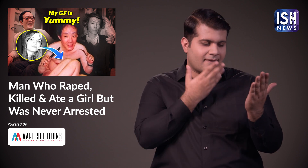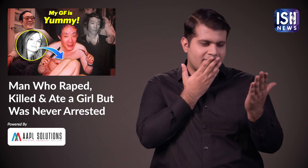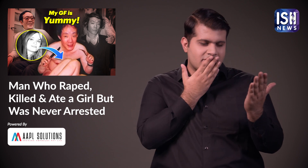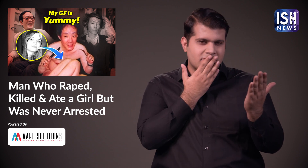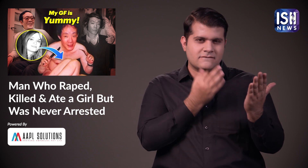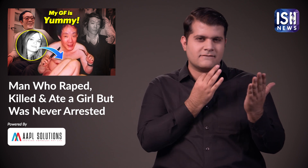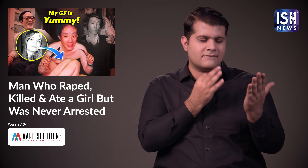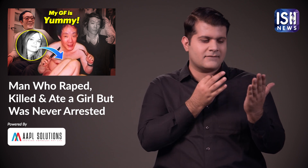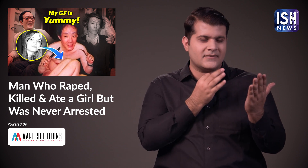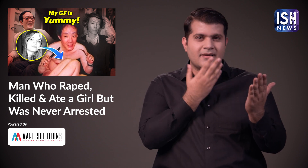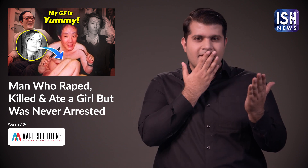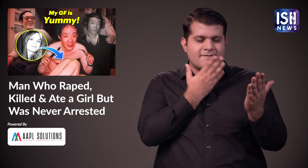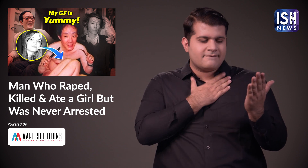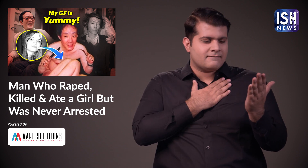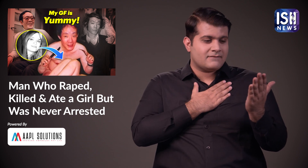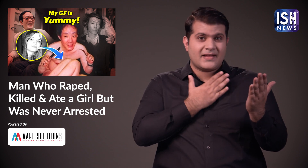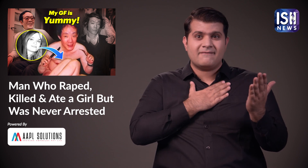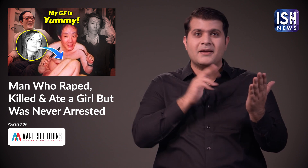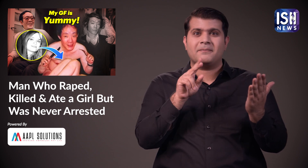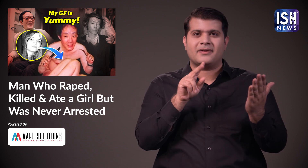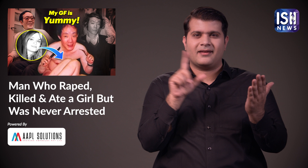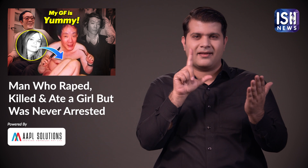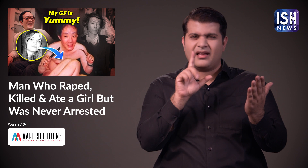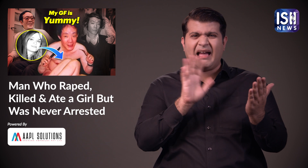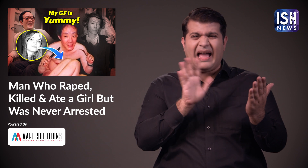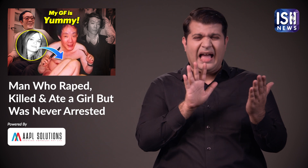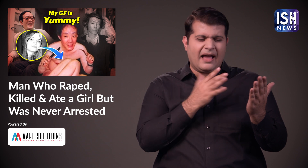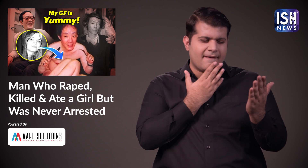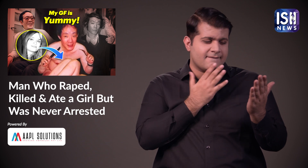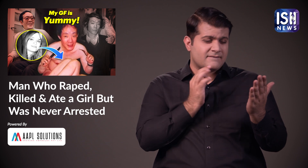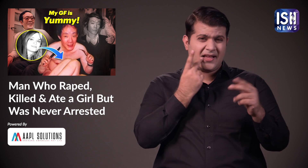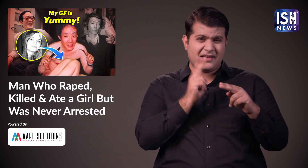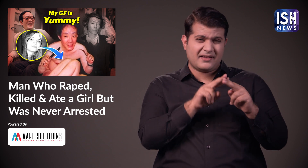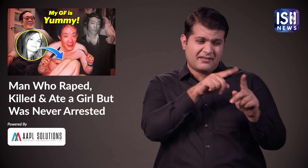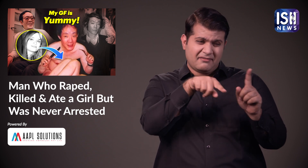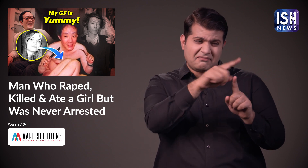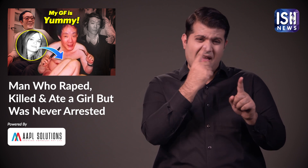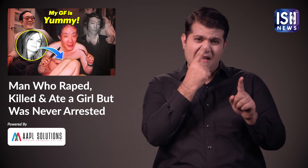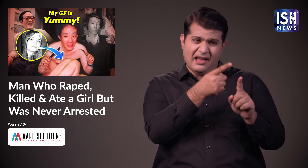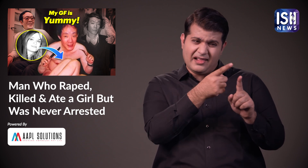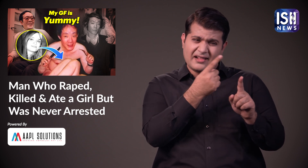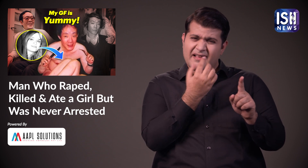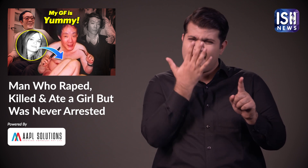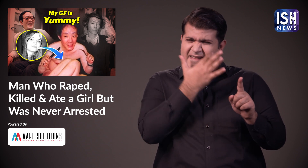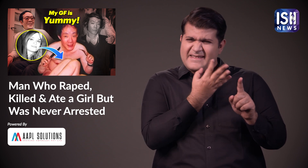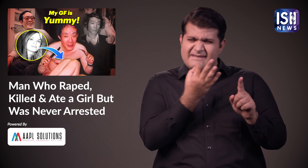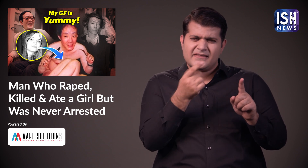जापानी महिलाओं के पोस्टरों को देख और कहा, मुझे लगता है कि ये खूबसूरत